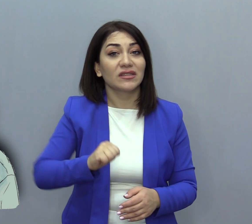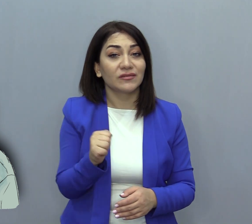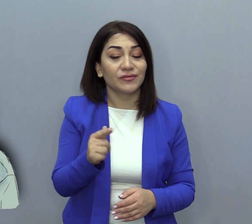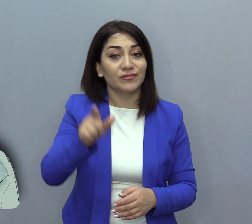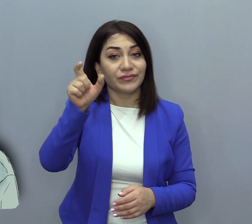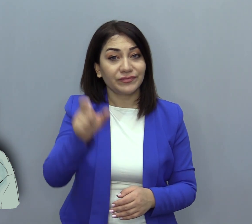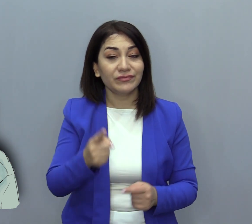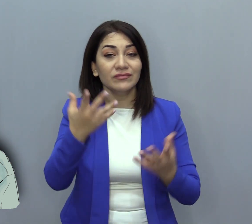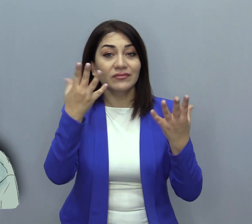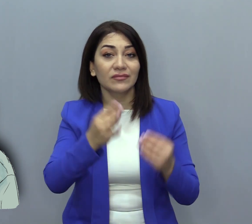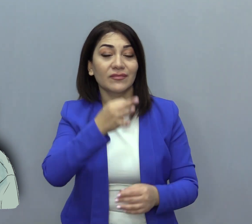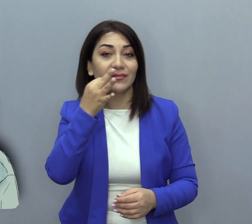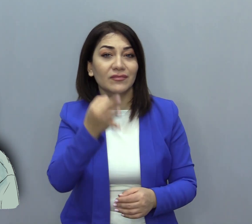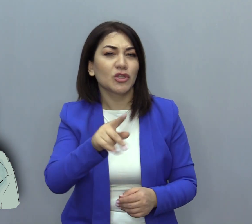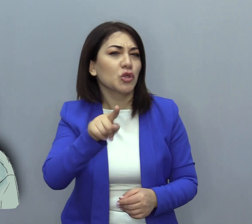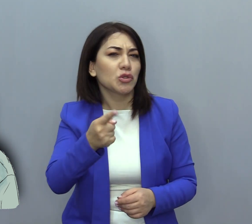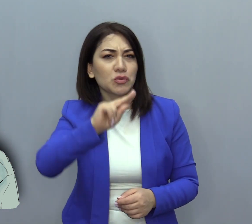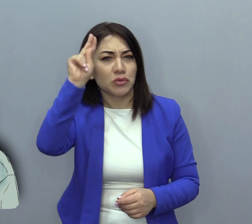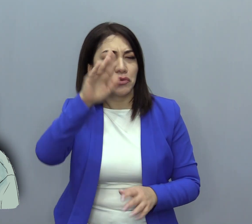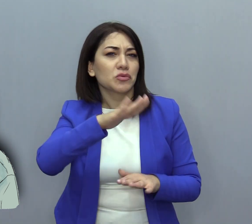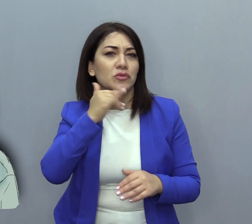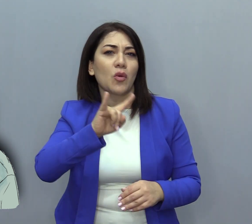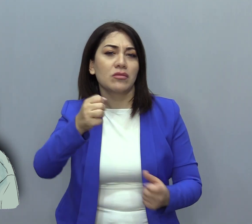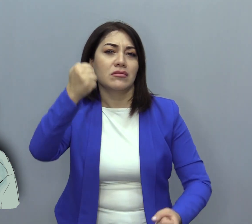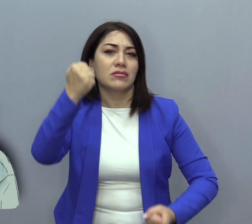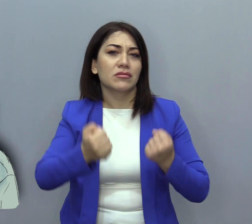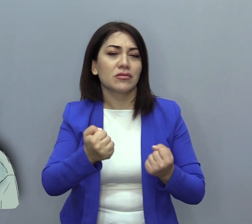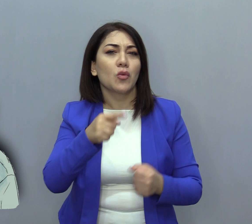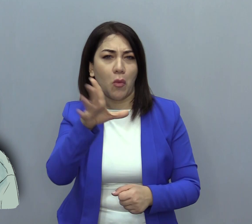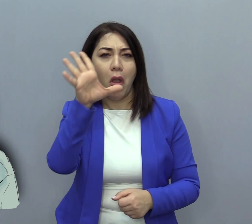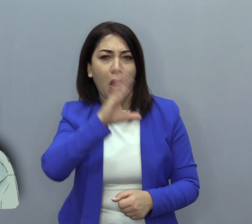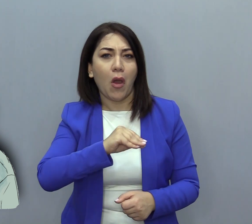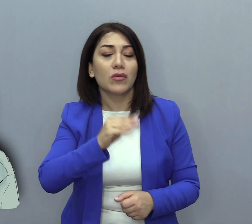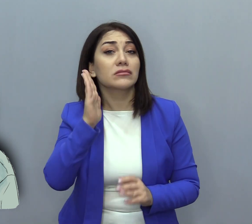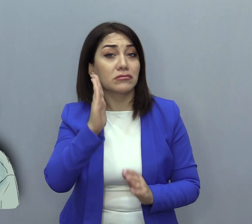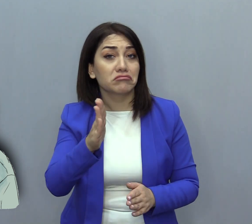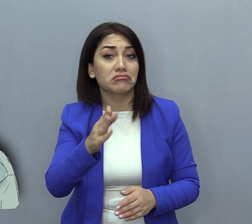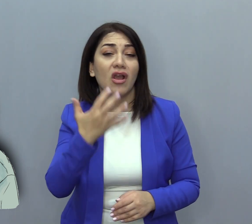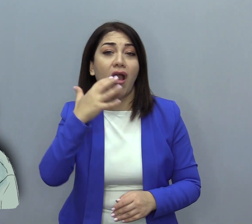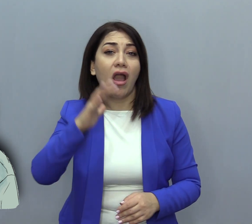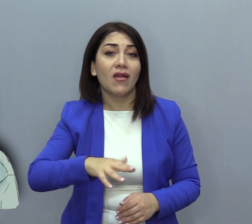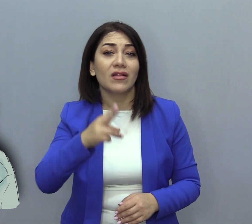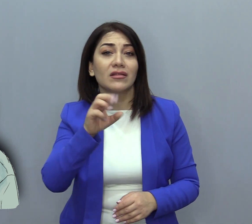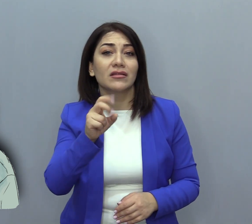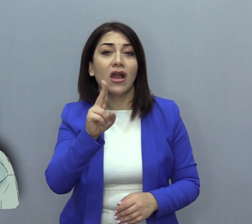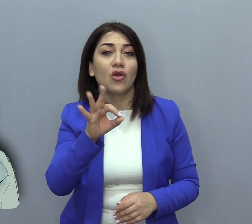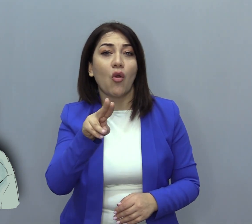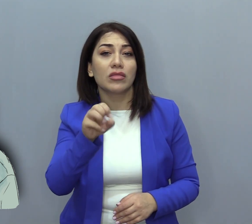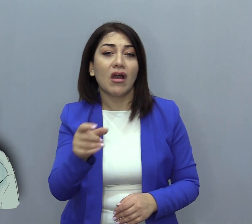մի օրասաց, ինչու չես սովորում ոթանավ վարել, դու կարող ես լինել հարավային դակոտանահանգի առաջին կին